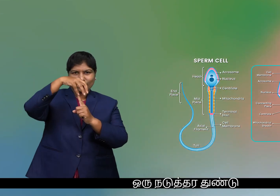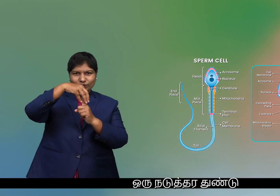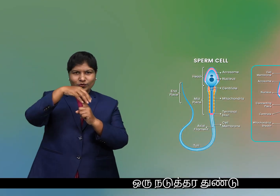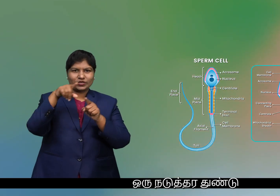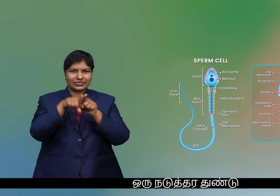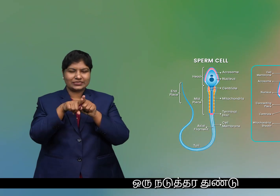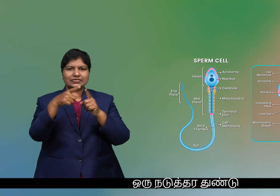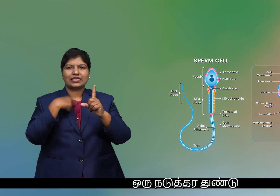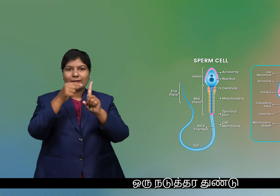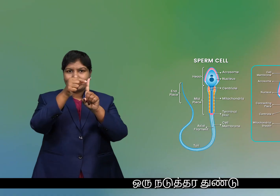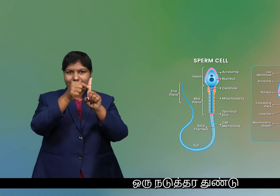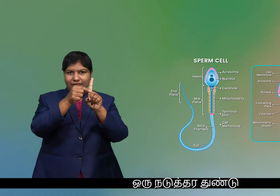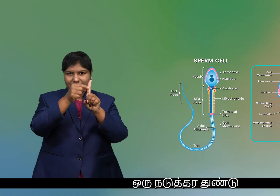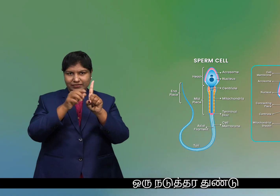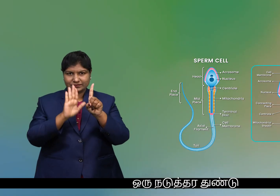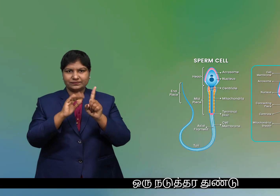ஒரு நடுத்தர துண்டு